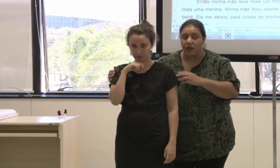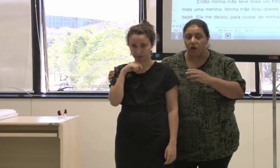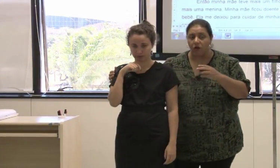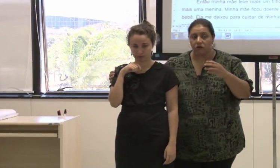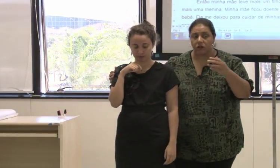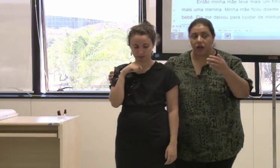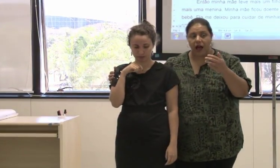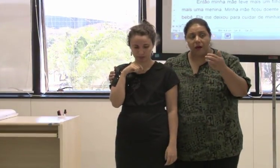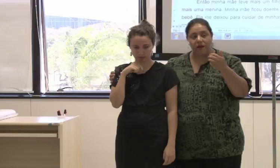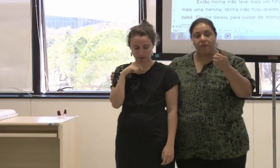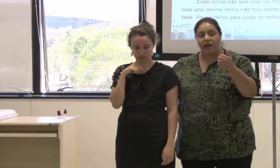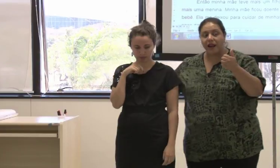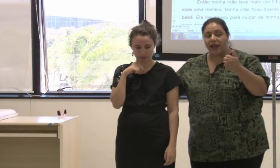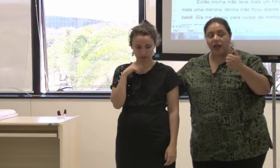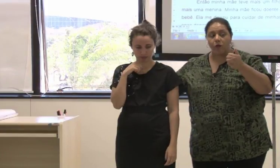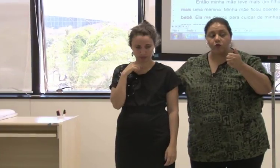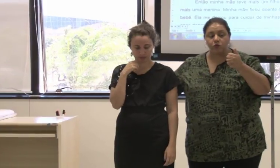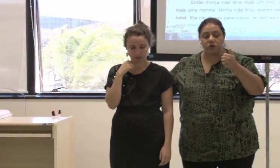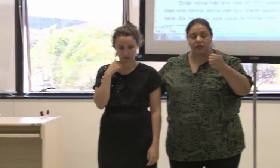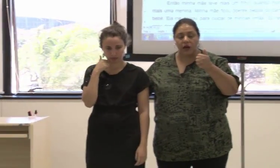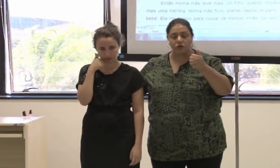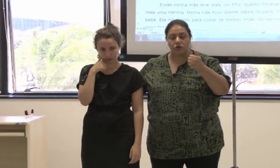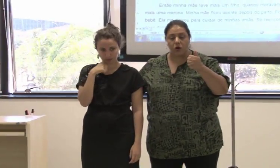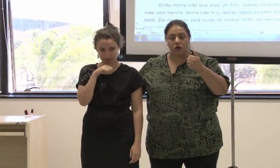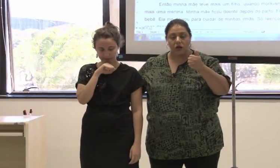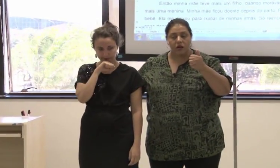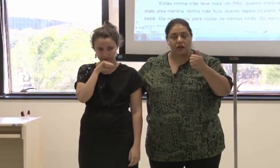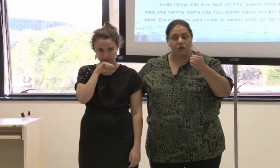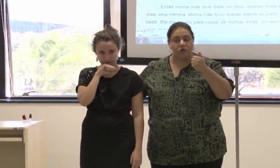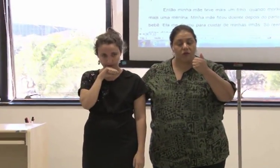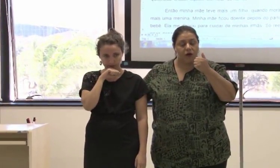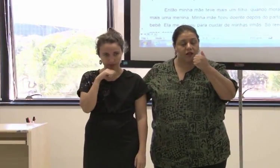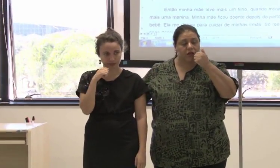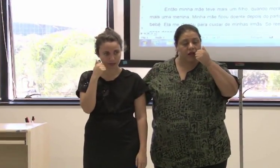ó. A minha mãe, ela é um sinal só. Então, eu venho com ela já aqui, ó.